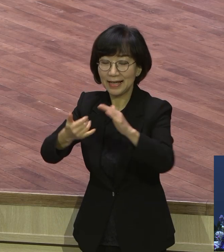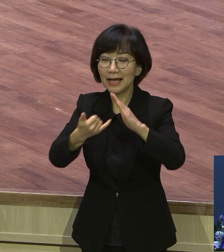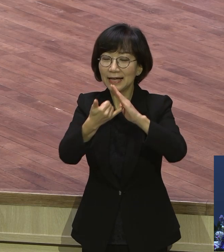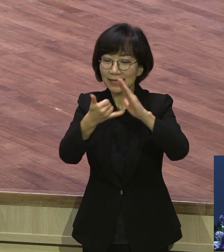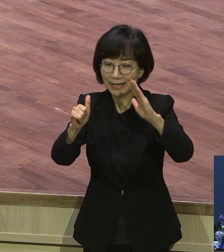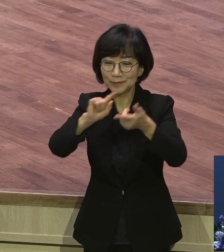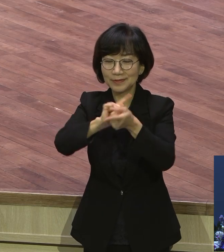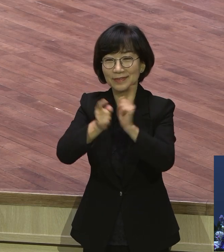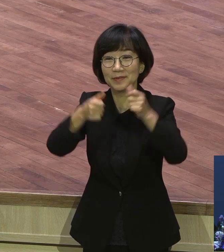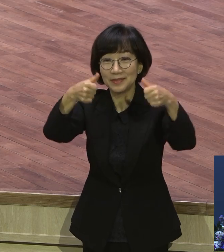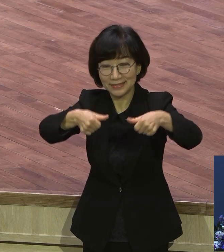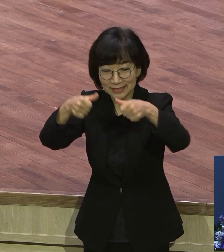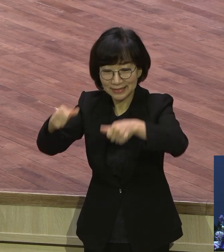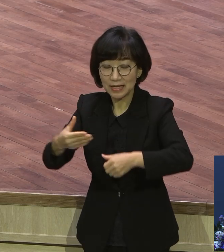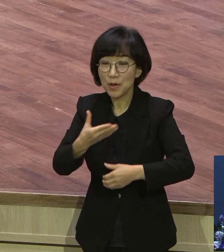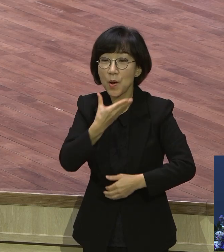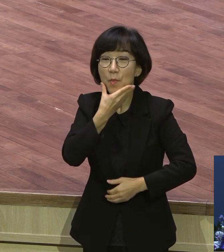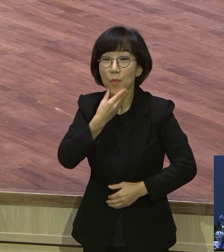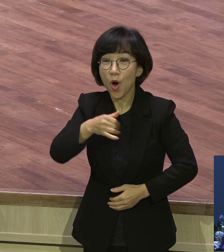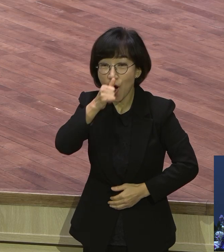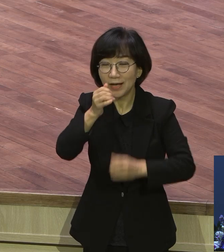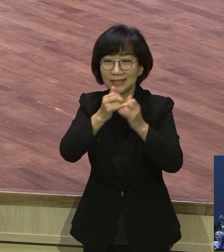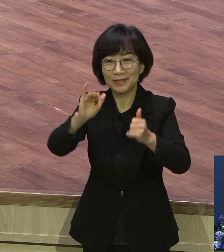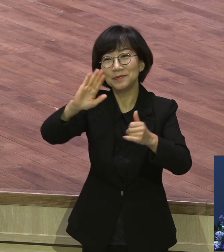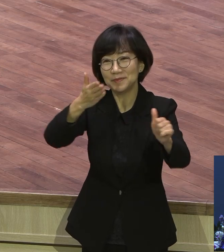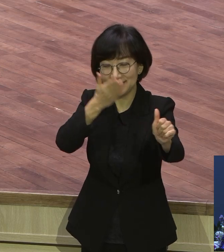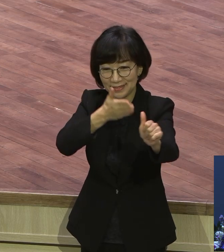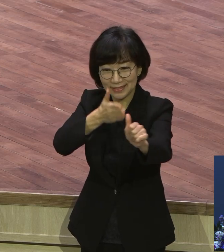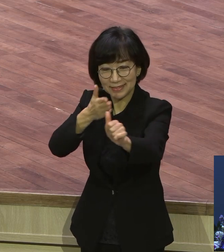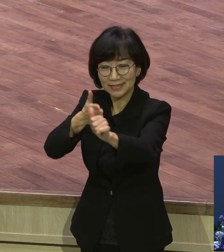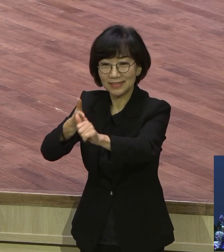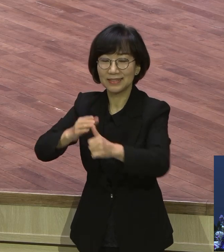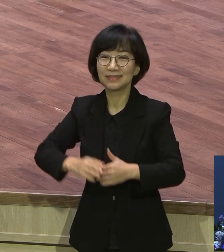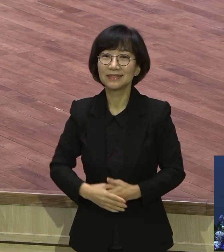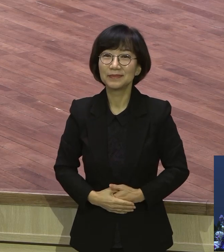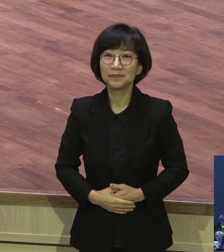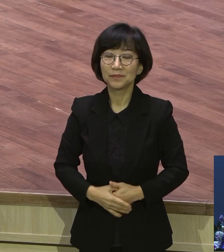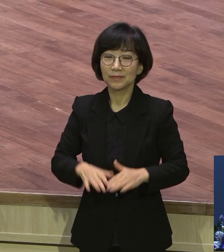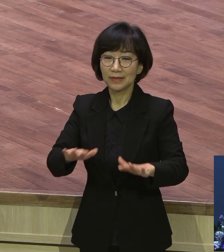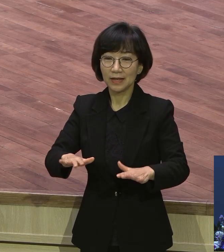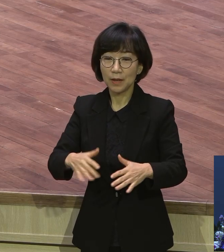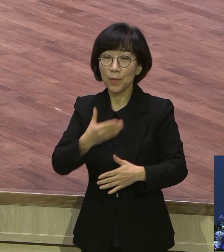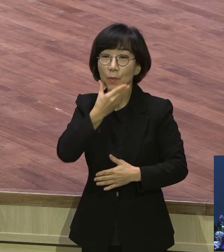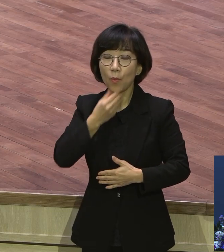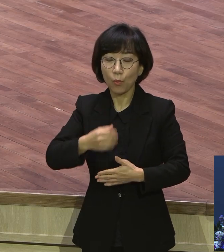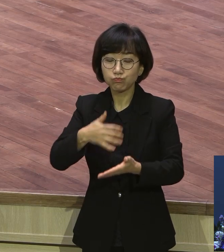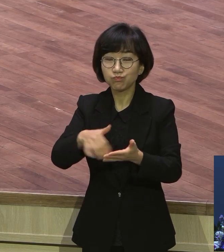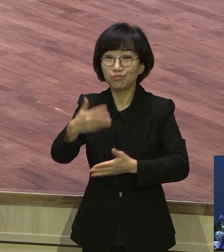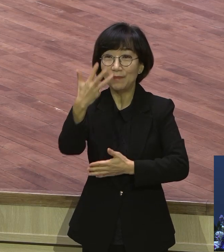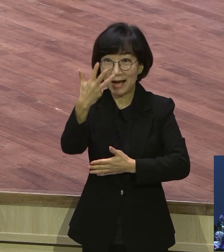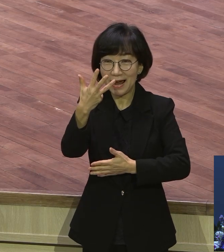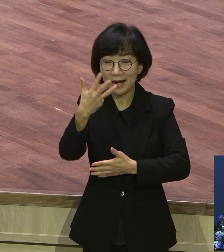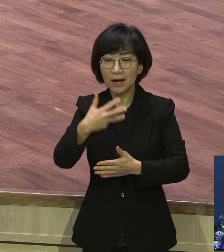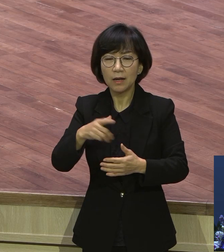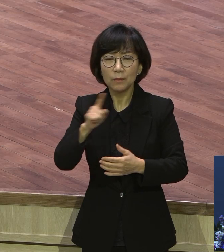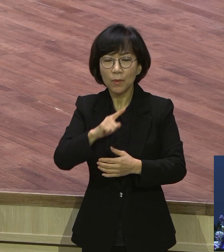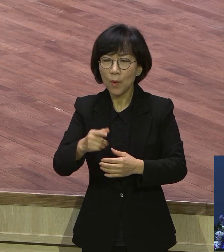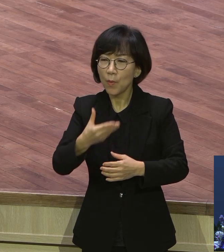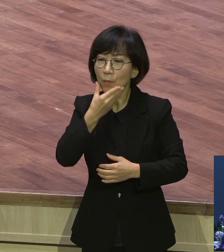인사하세요. 복 있는 사람 이 팔복은요. 복 있는 사람이